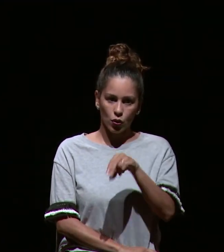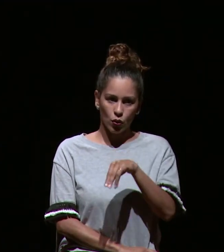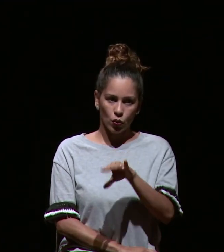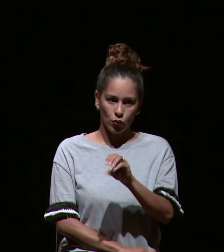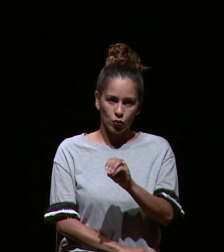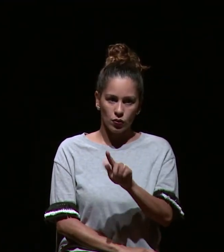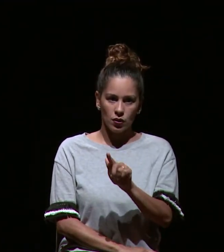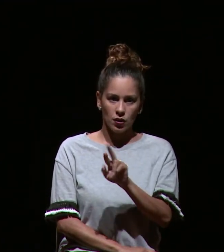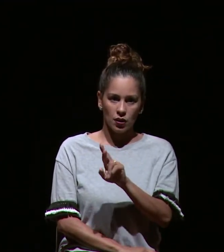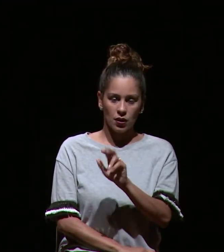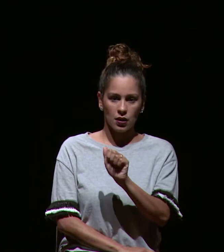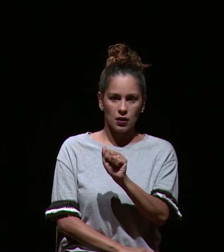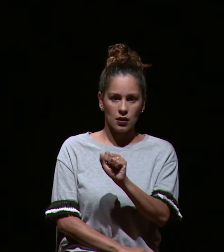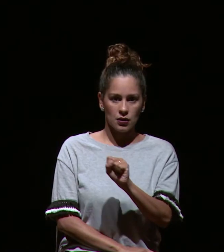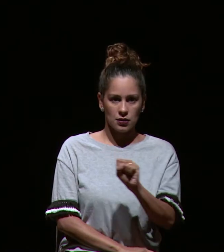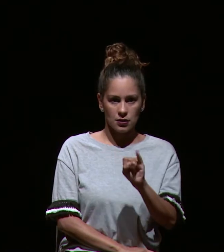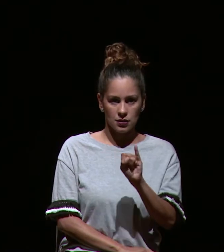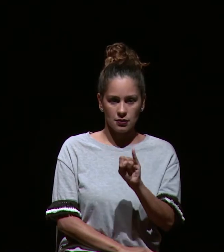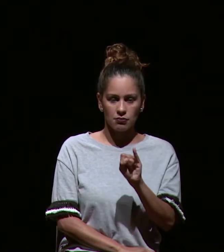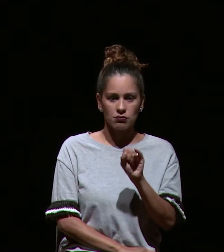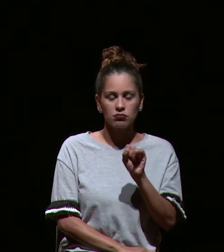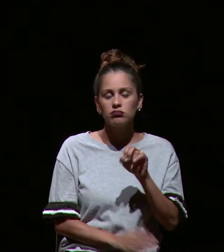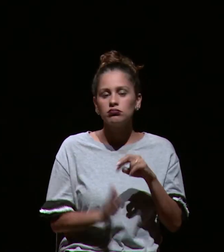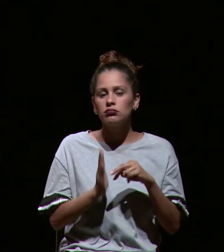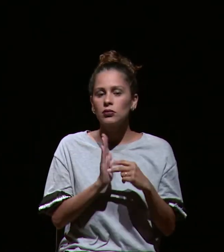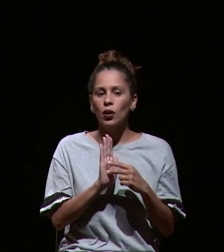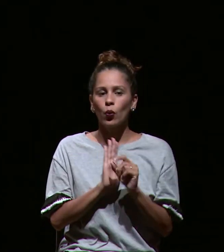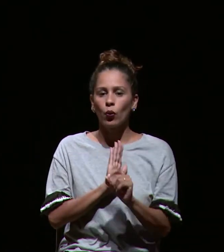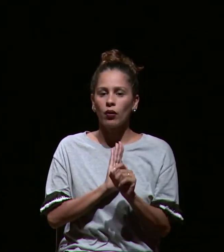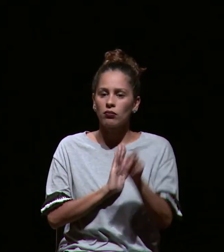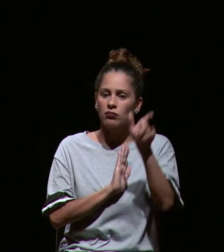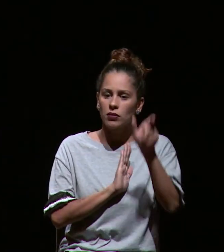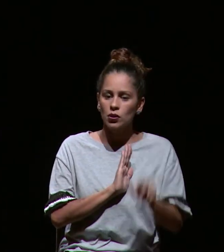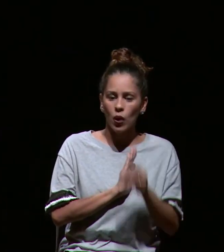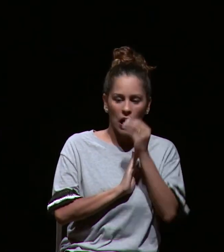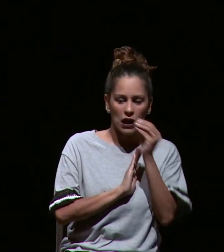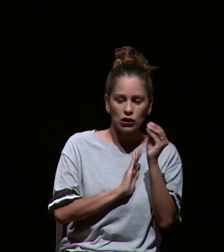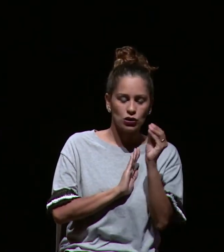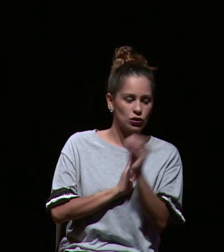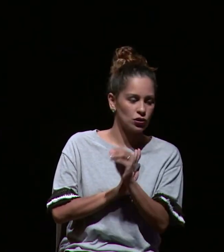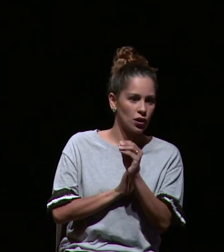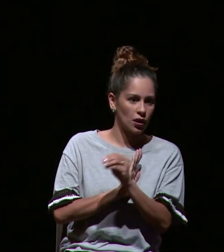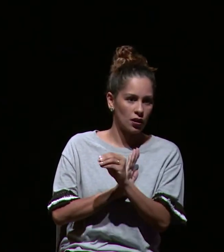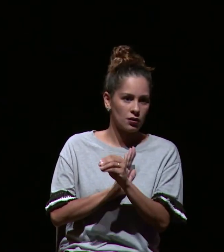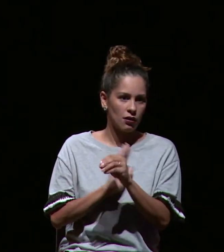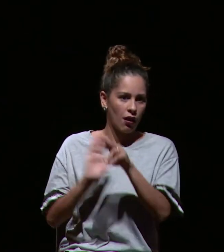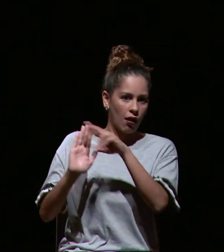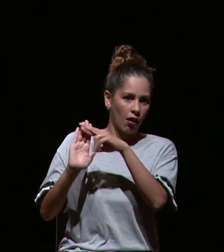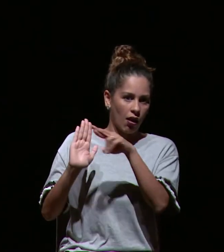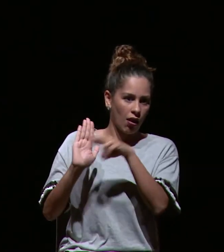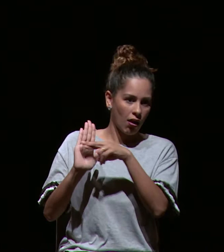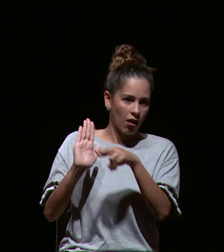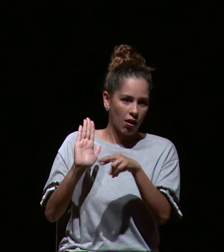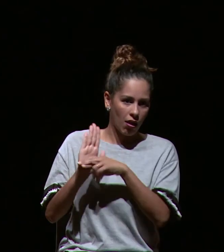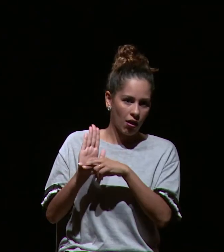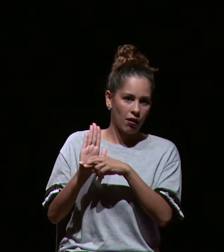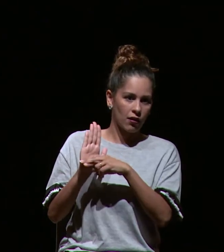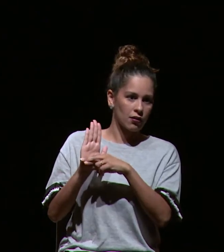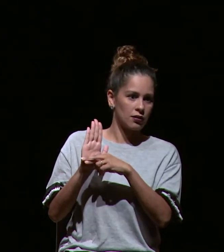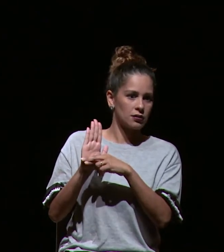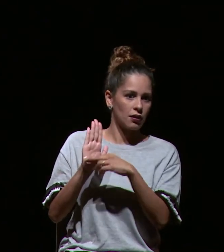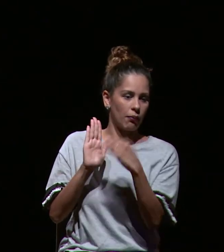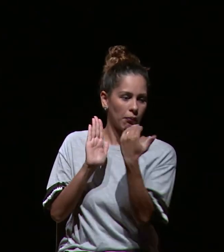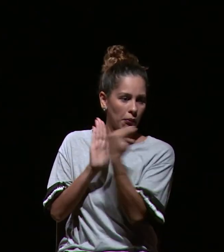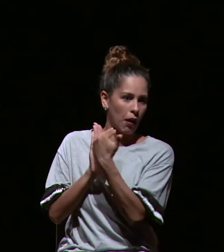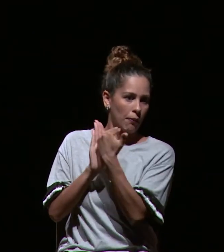Ou seja, alguém que rejeita ser reprodutor de ideias universais, valores fixados como regras imutáveis e totalizantes na compreensão do